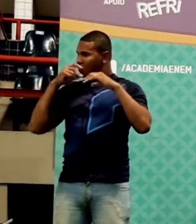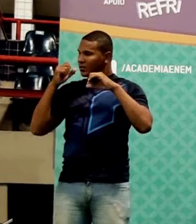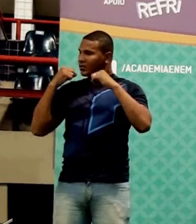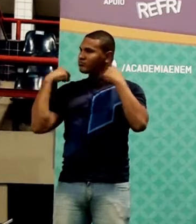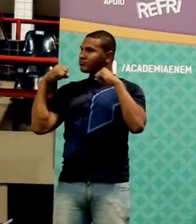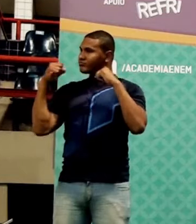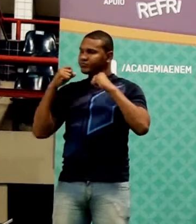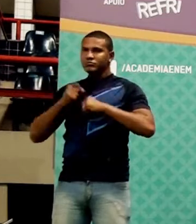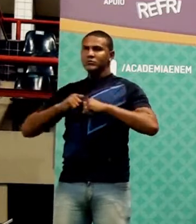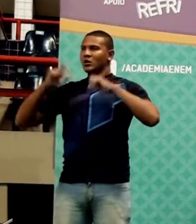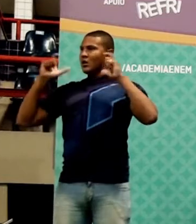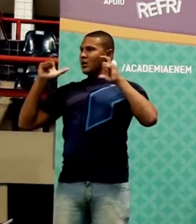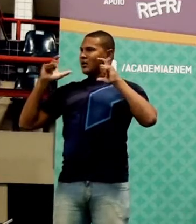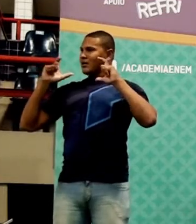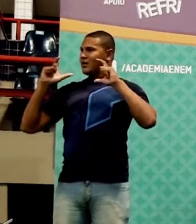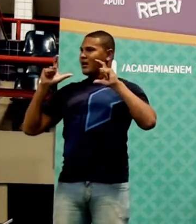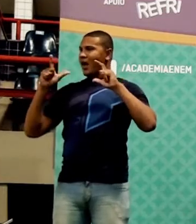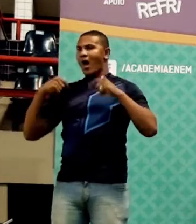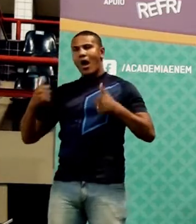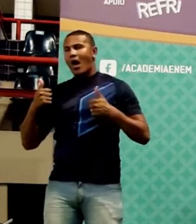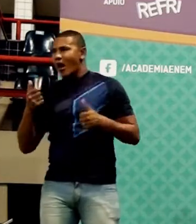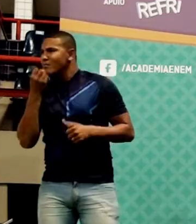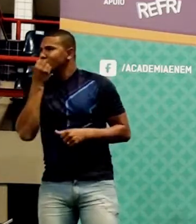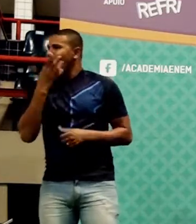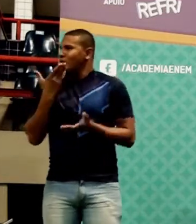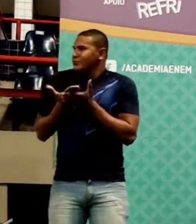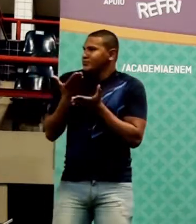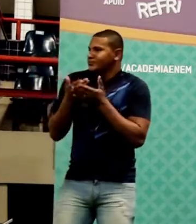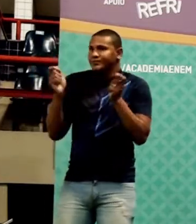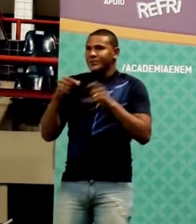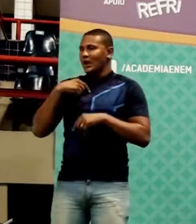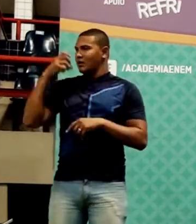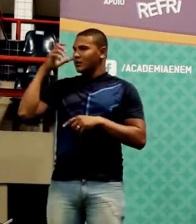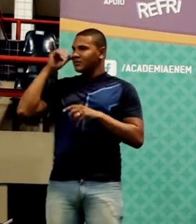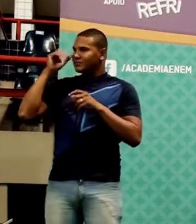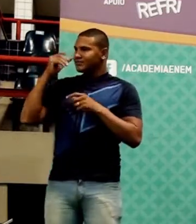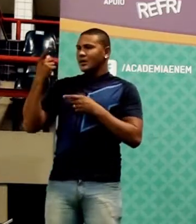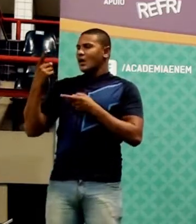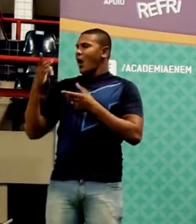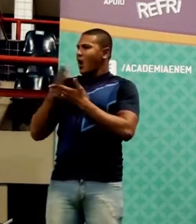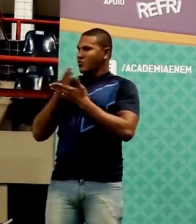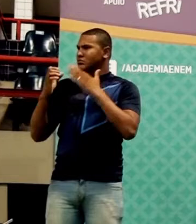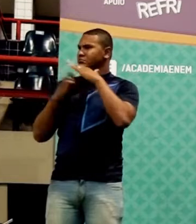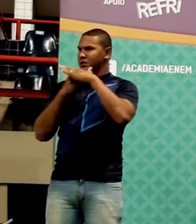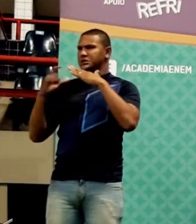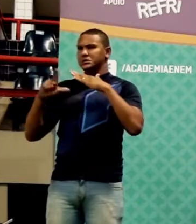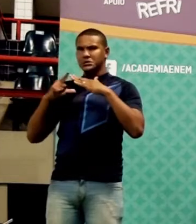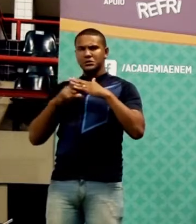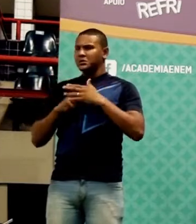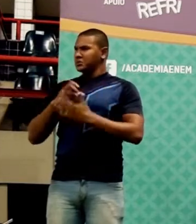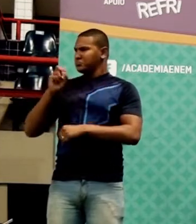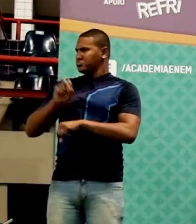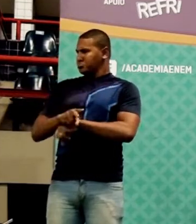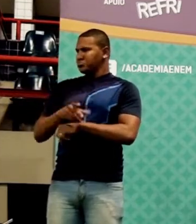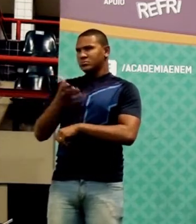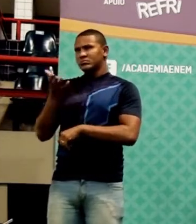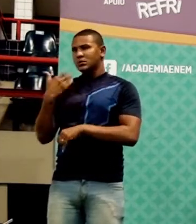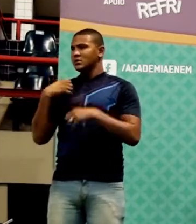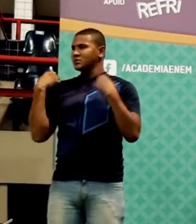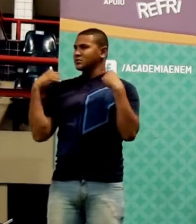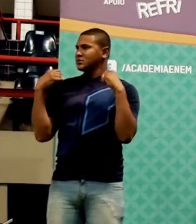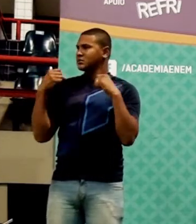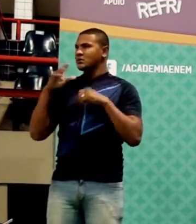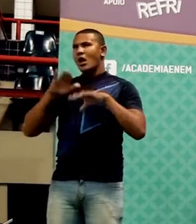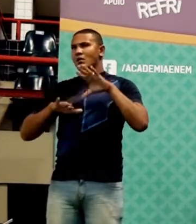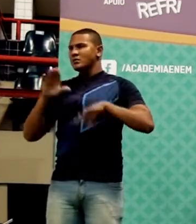contratam um educador físico para, no meio do expediente, fazer um exercíciozinho, fazer uma ginásticazinha com os